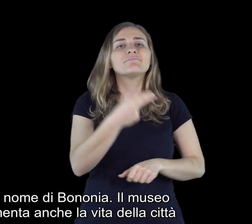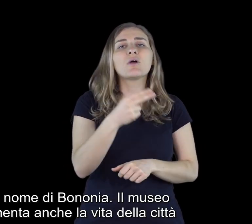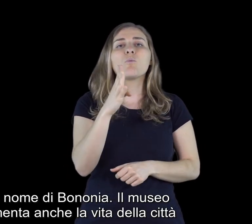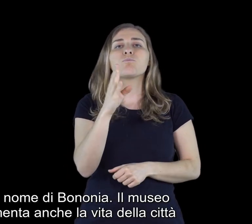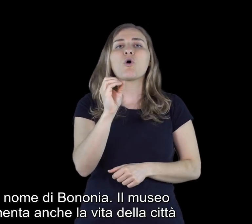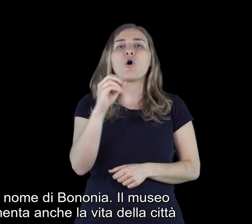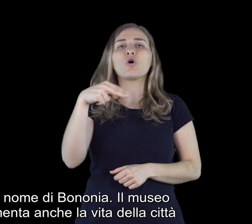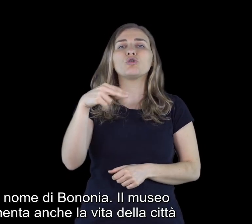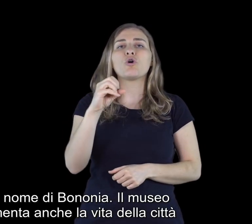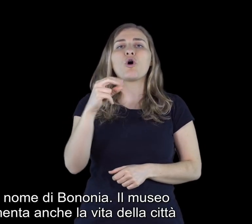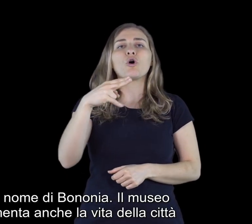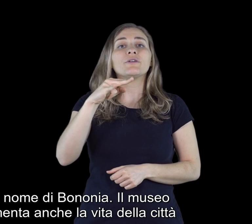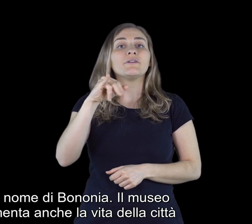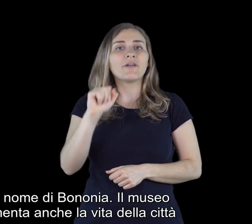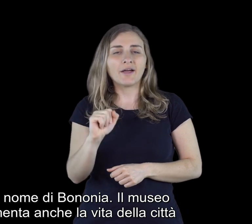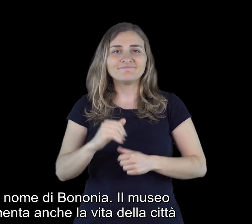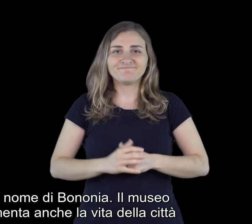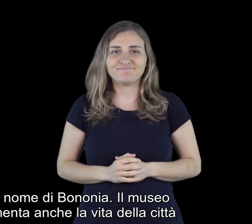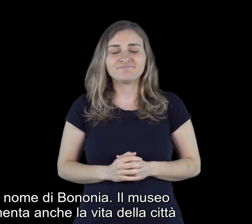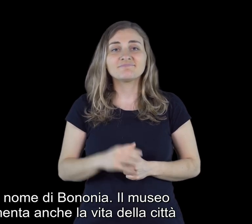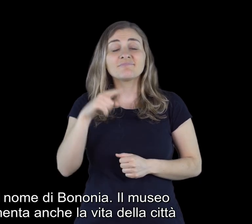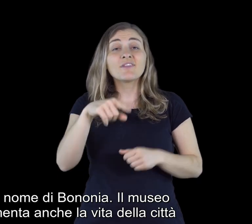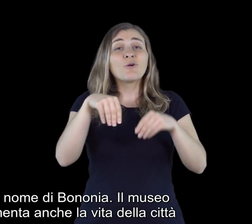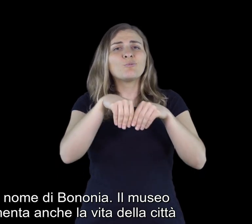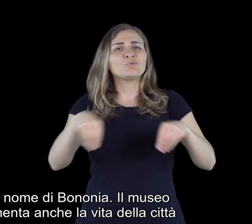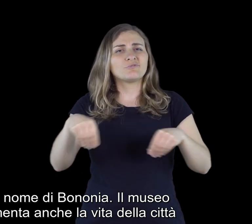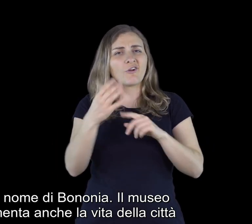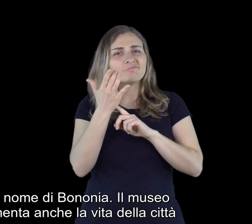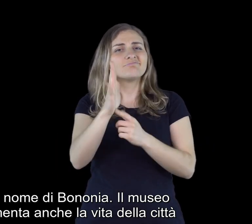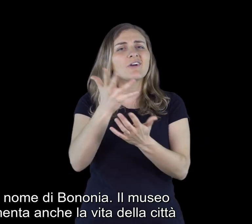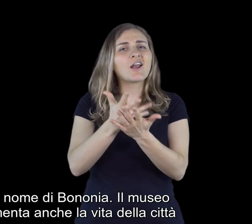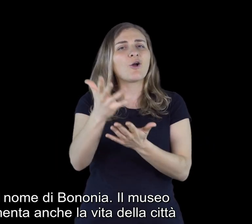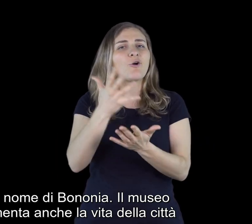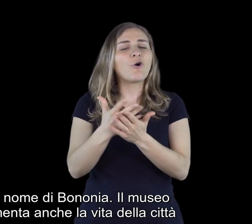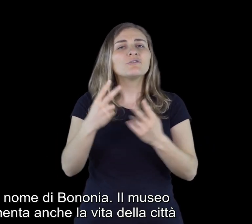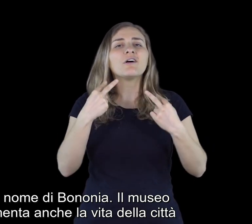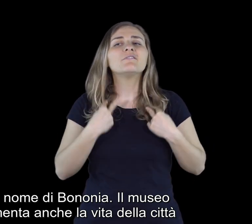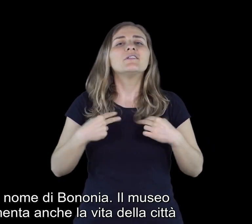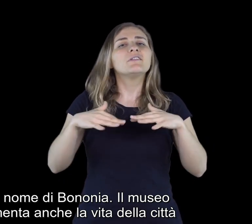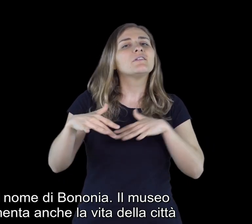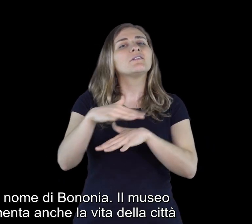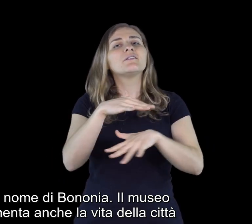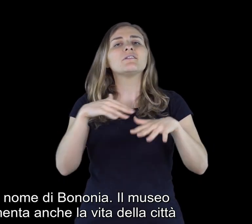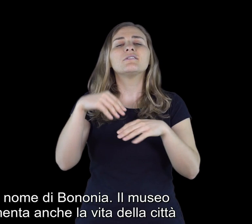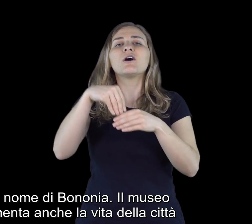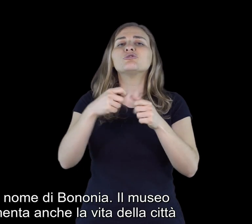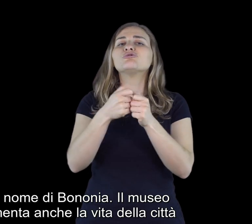il museo documenta anche vita della città nel periodo romano attraverso ad esempio la bella statua priva di testa di nerone